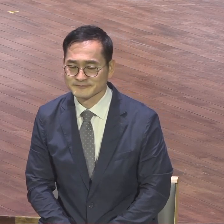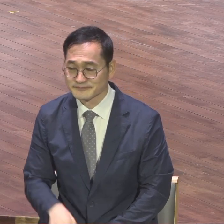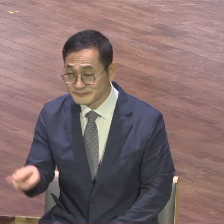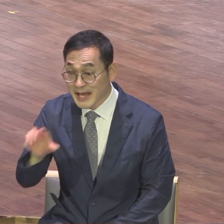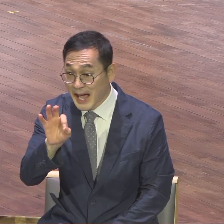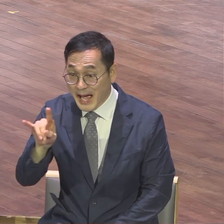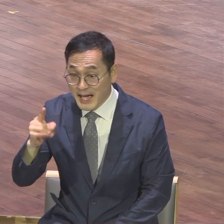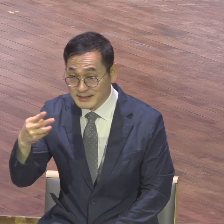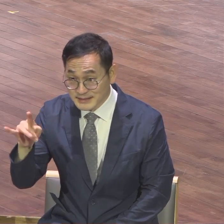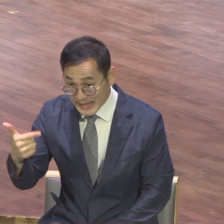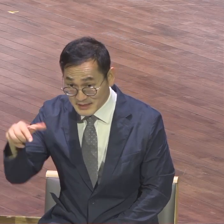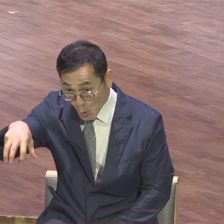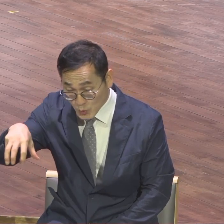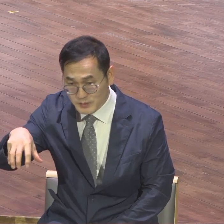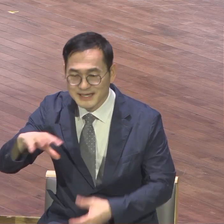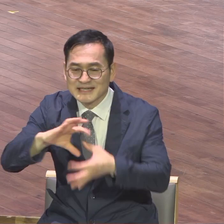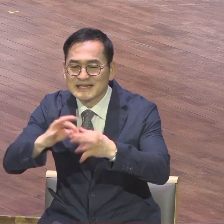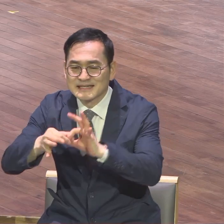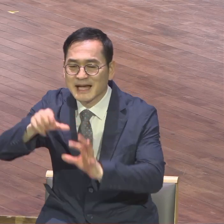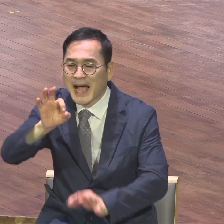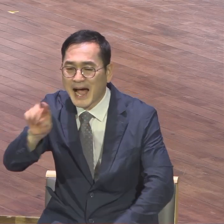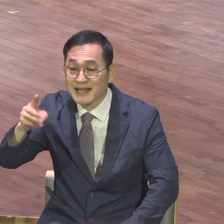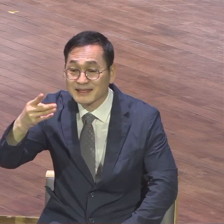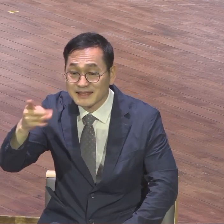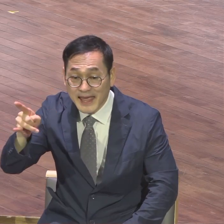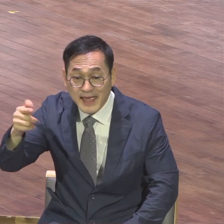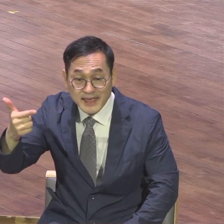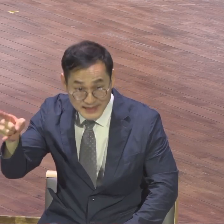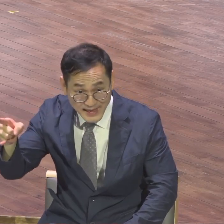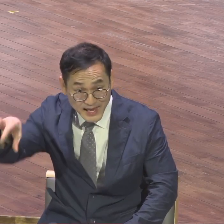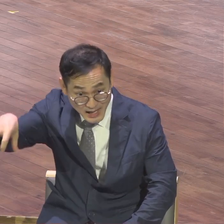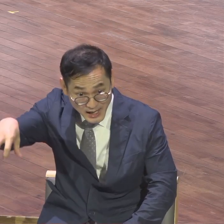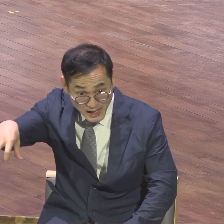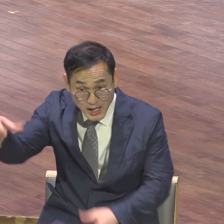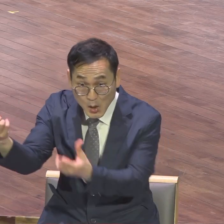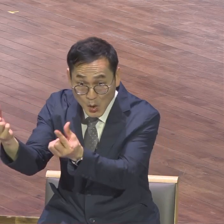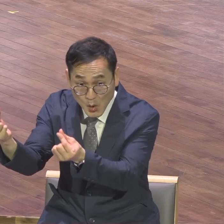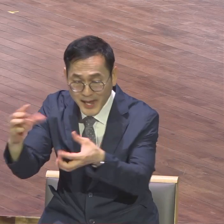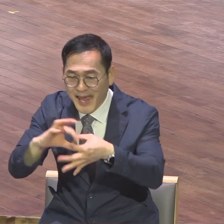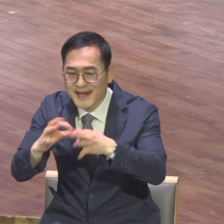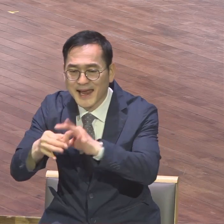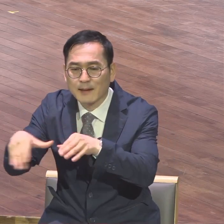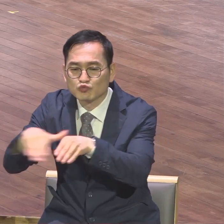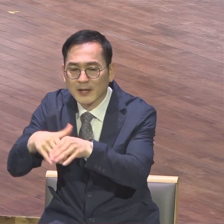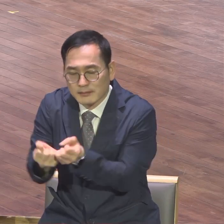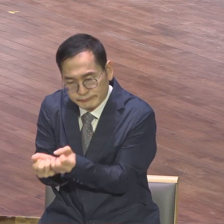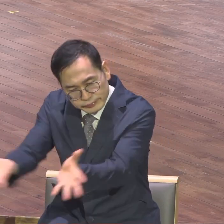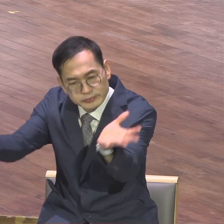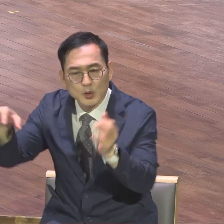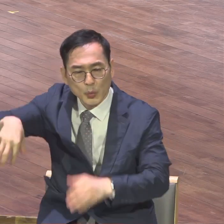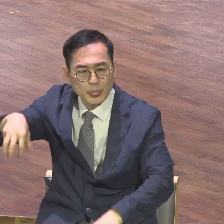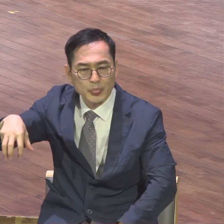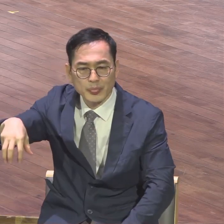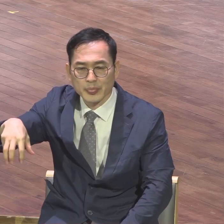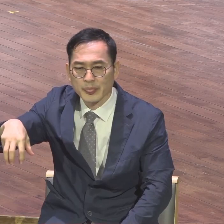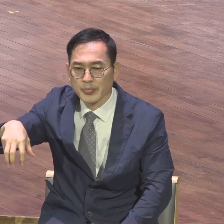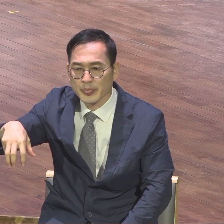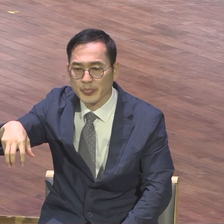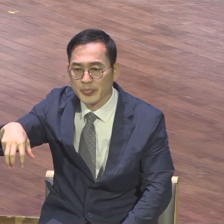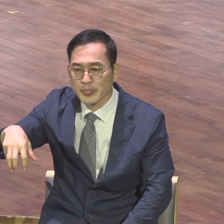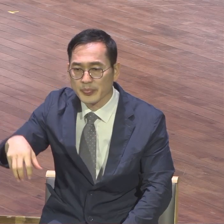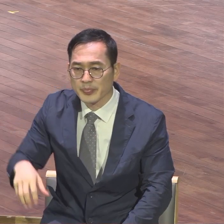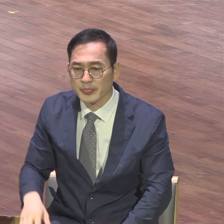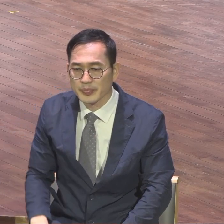아덴은 지금의 그리스 아테네인데 헬라 문화의 중심이에요. 그러니까